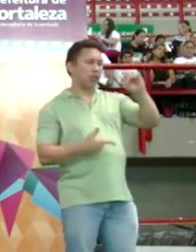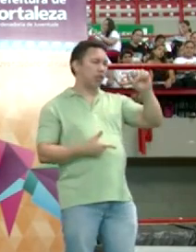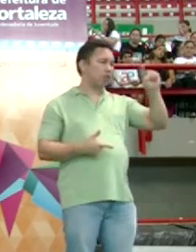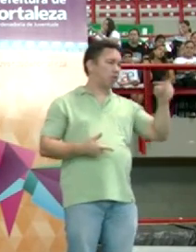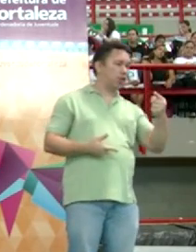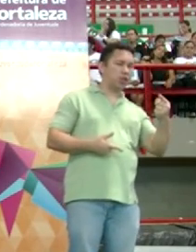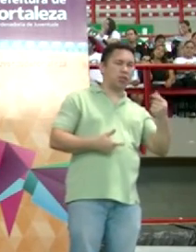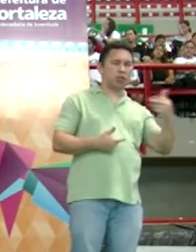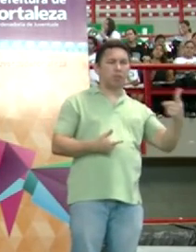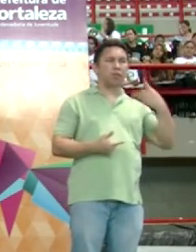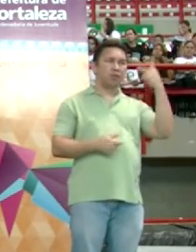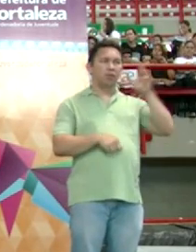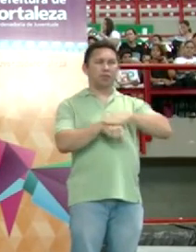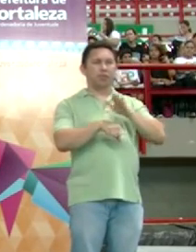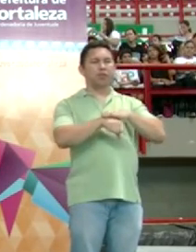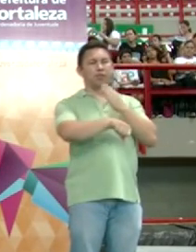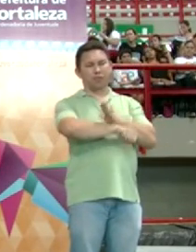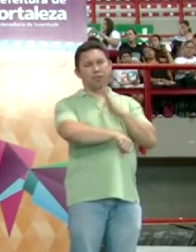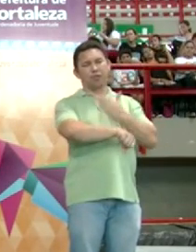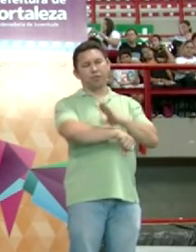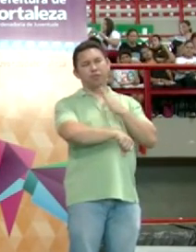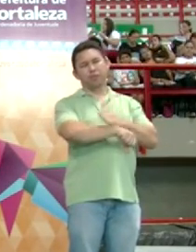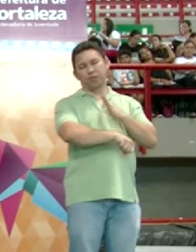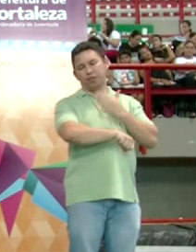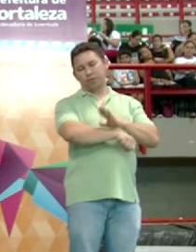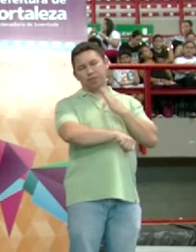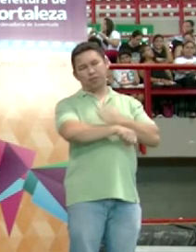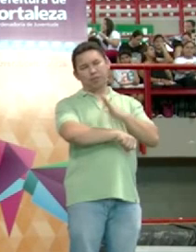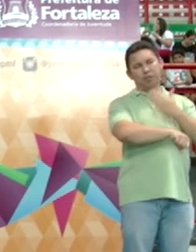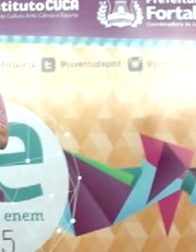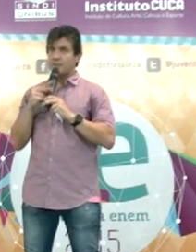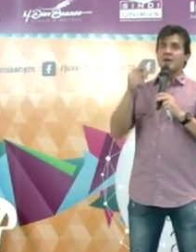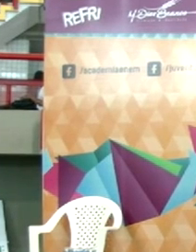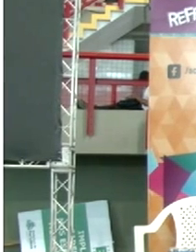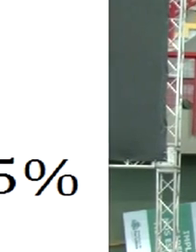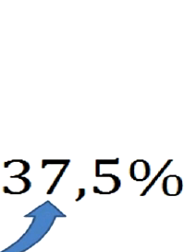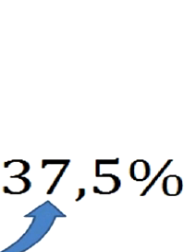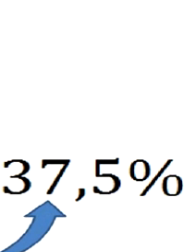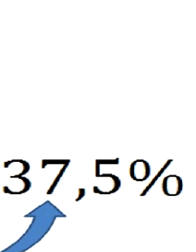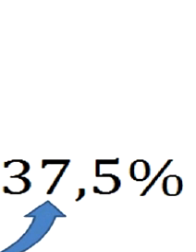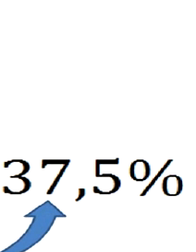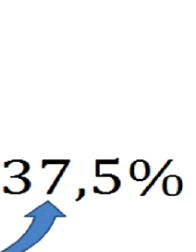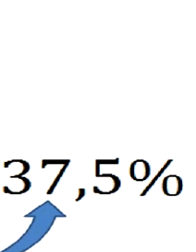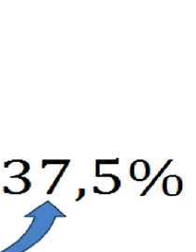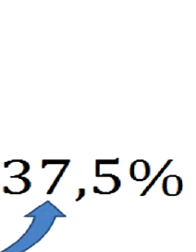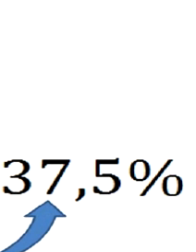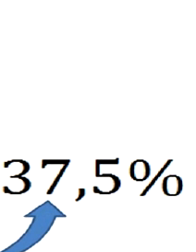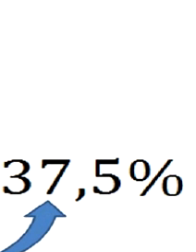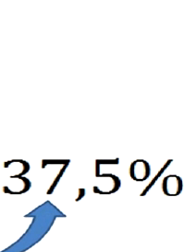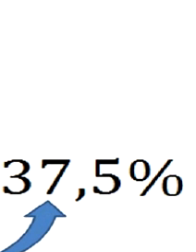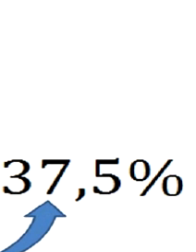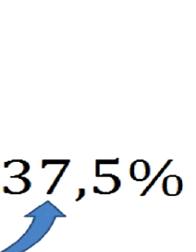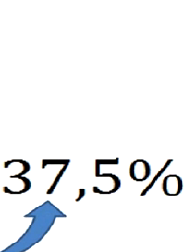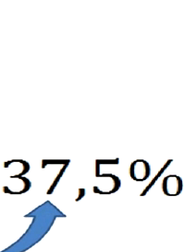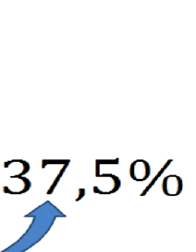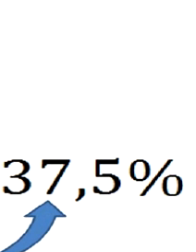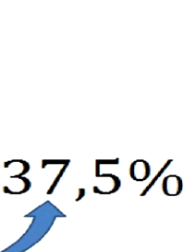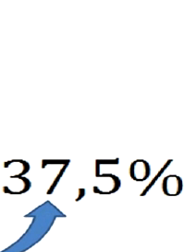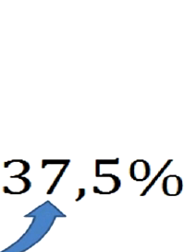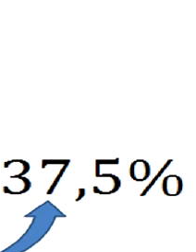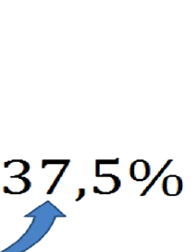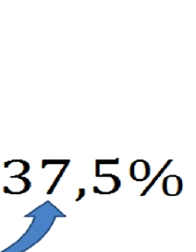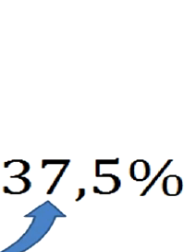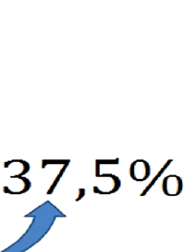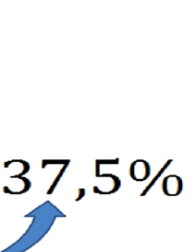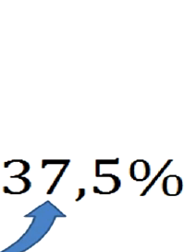estiver enganchado, vá fazer. E treine daqui para o Enem, porque tem muita questão assim. Então vamos lá. Ó. 3 dividido por 8, quando você fizer,